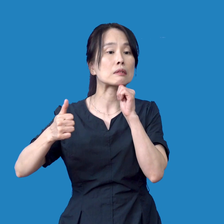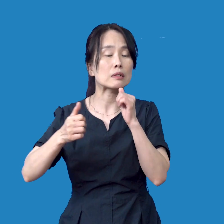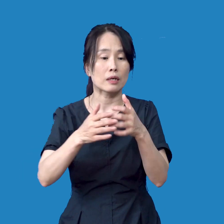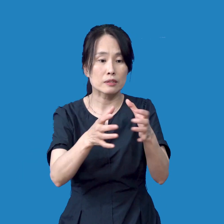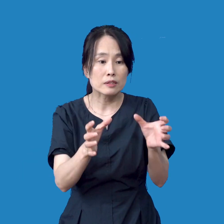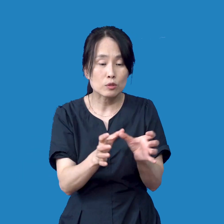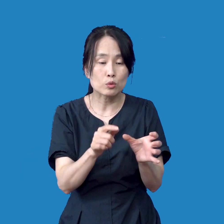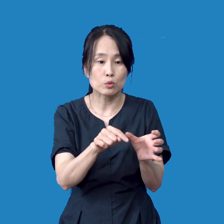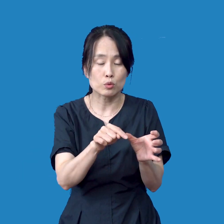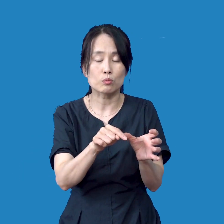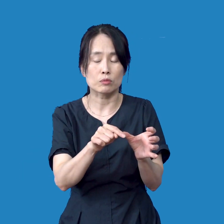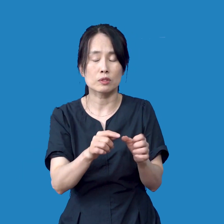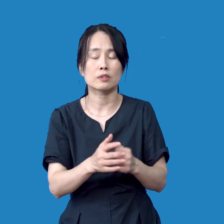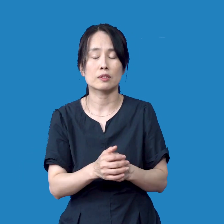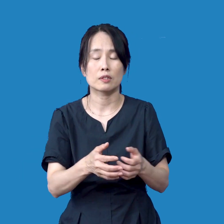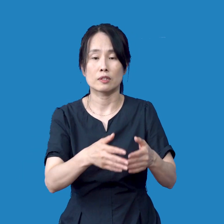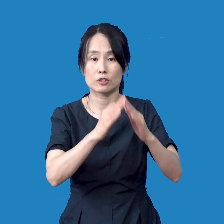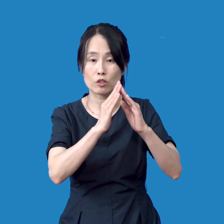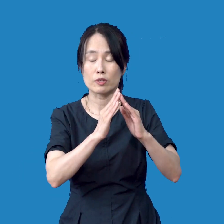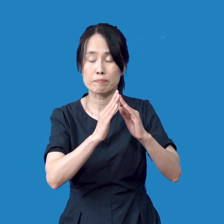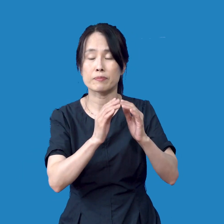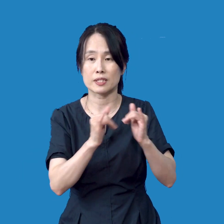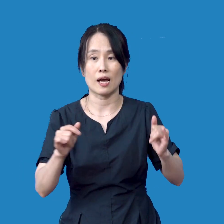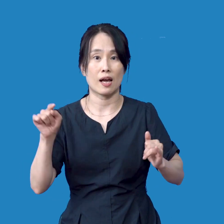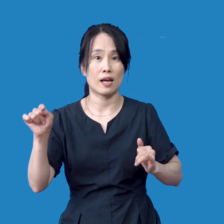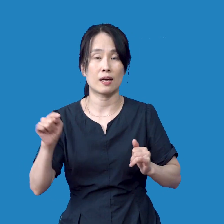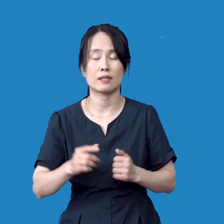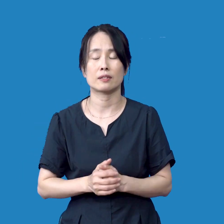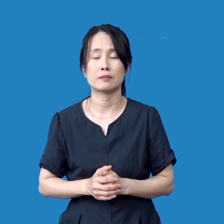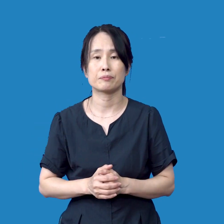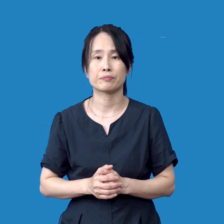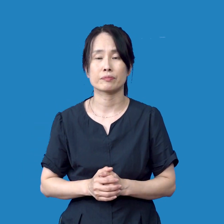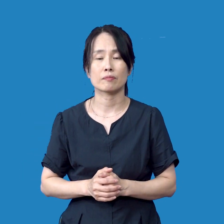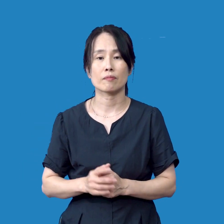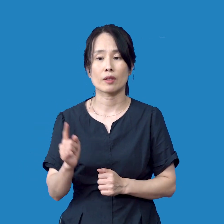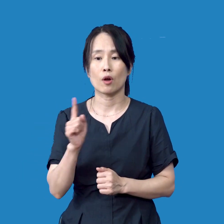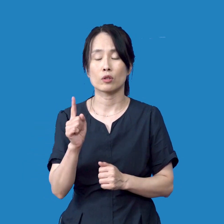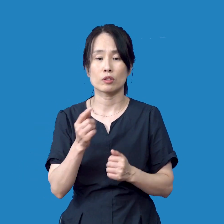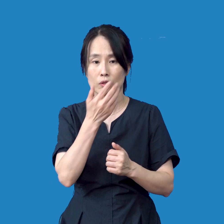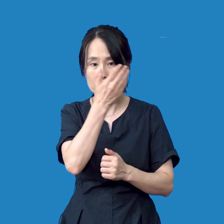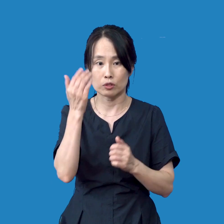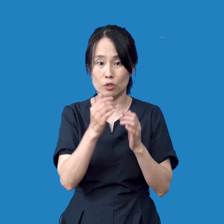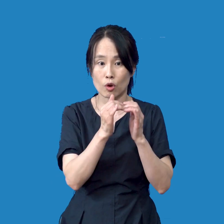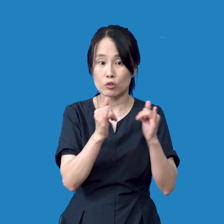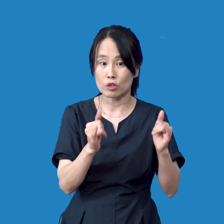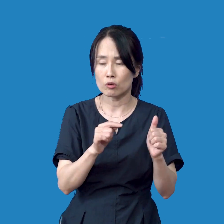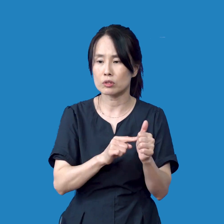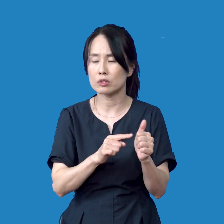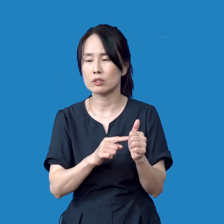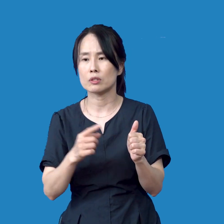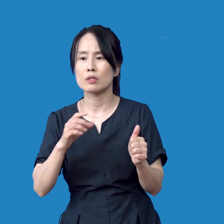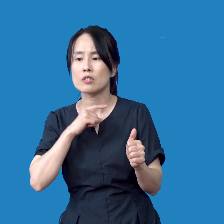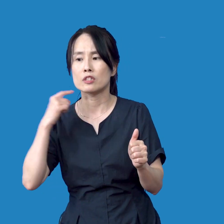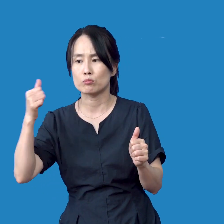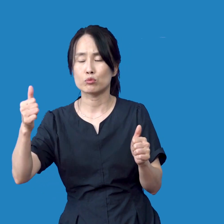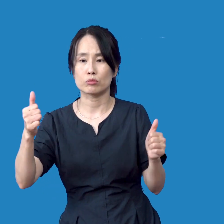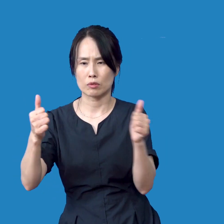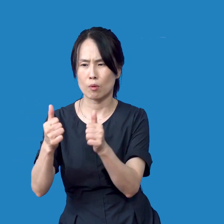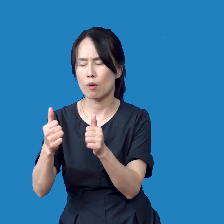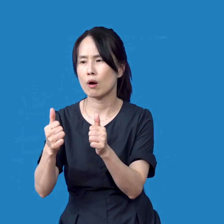빈민구호단체인 엠마오 공동체를 설립한 분입니다. 하루는 어떤 청년이 이 피에르 신부에게 상담을 청해